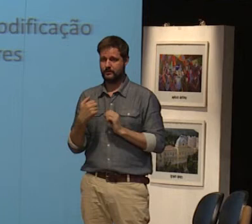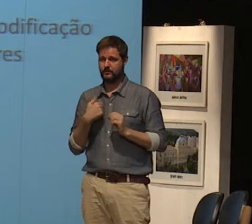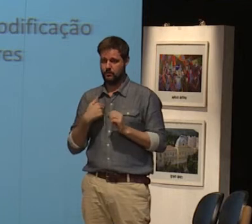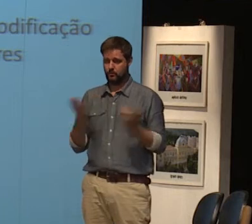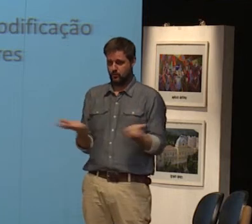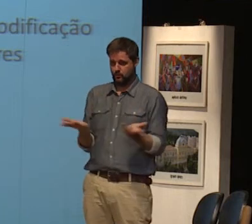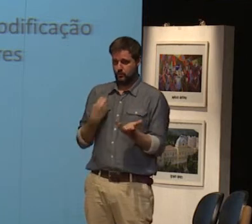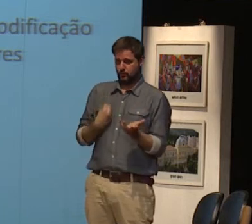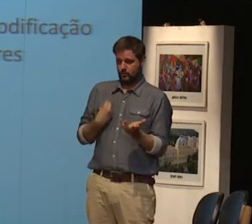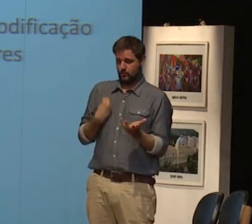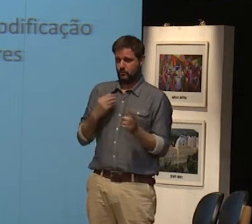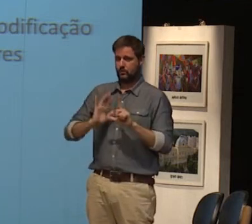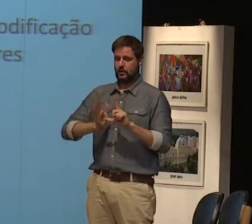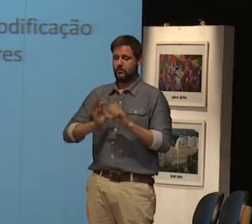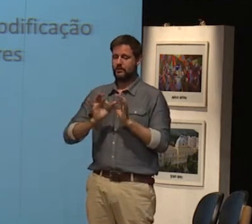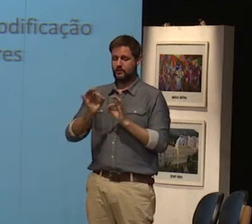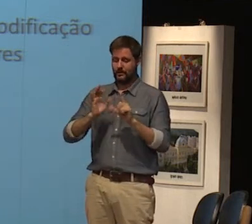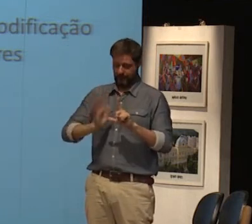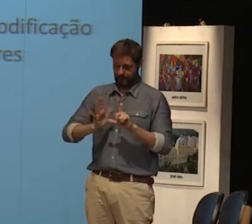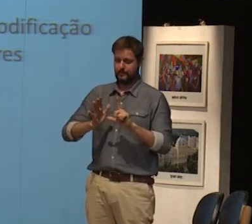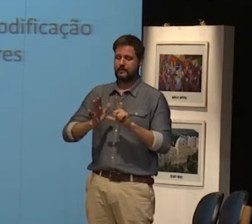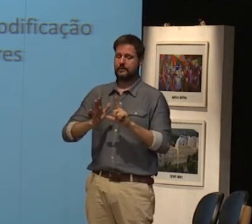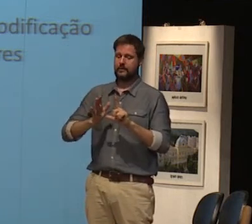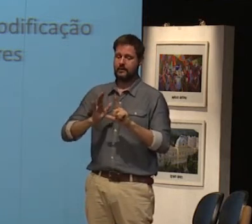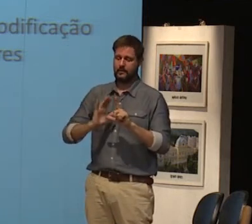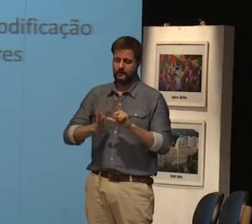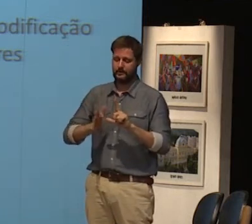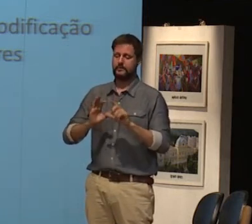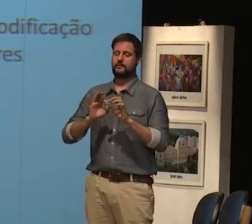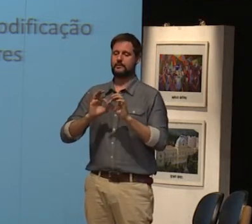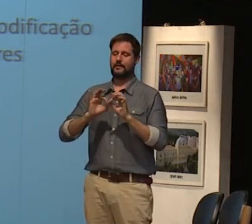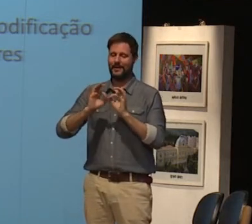Então, eu agora sou coordenador de Letras Libras à distância.